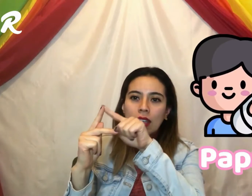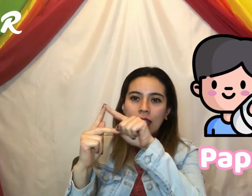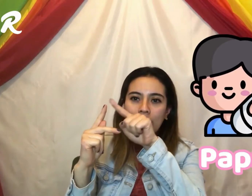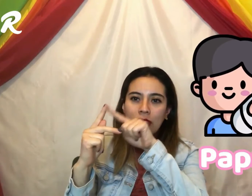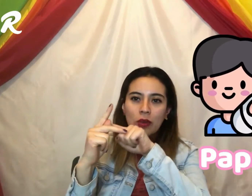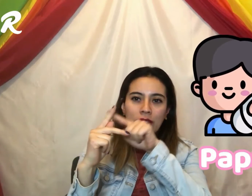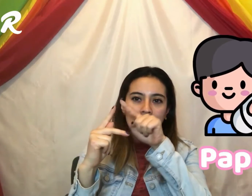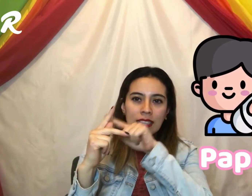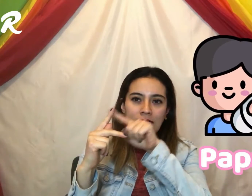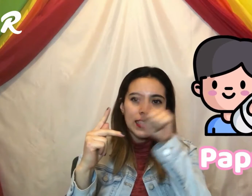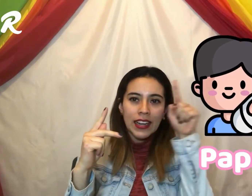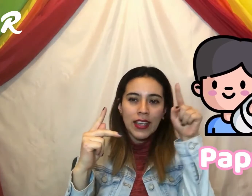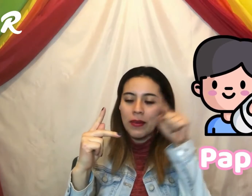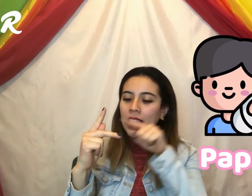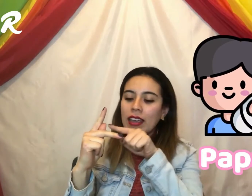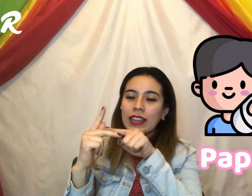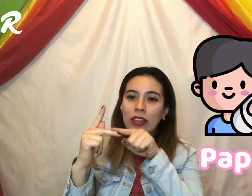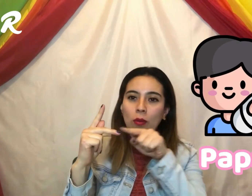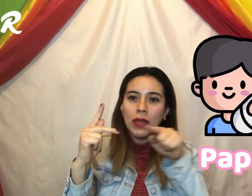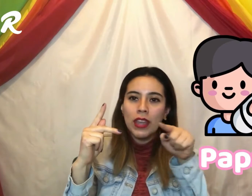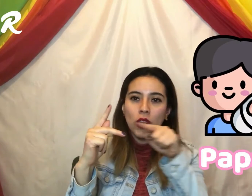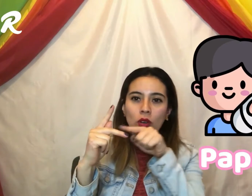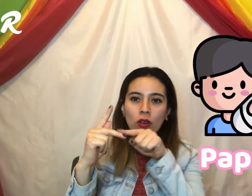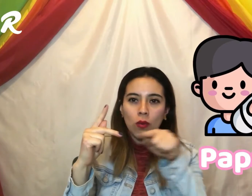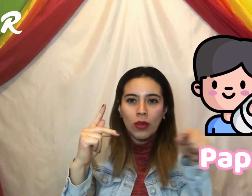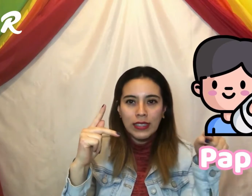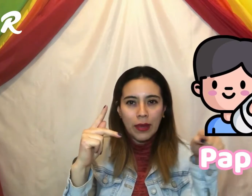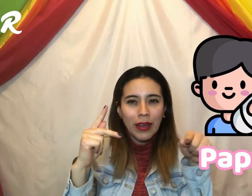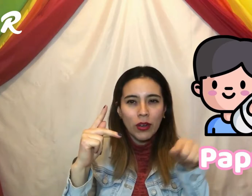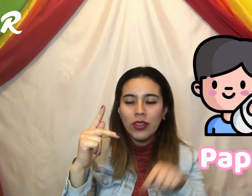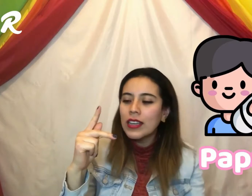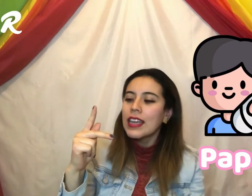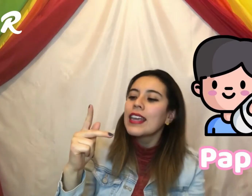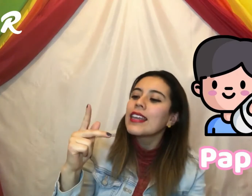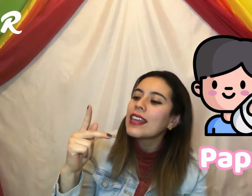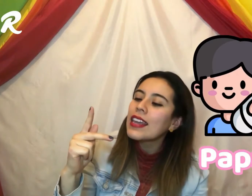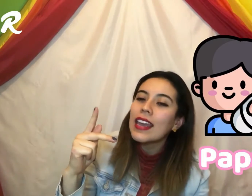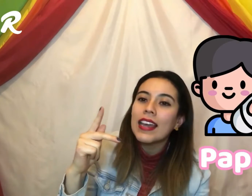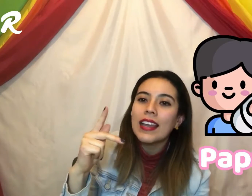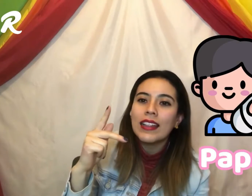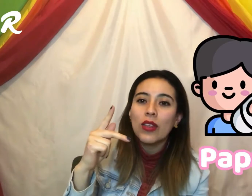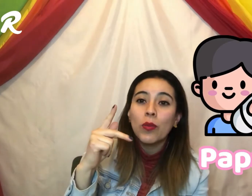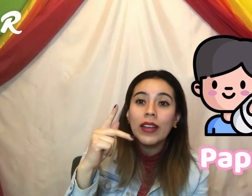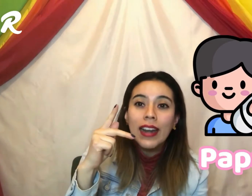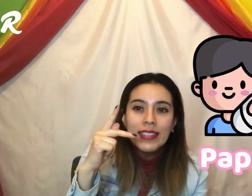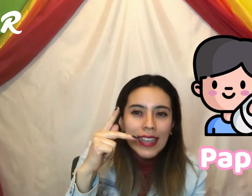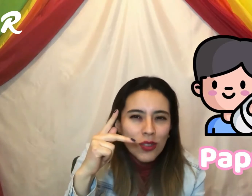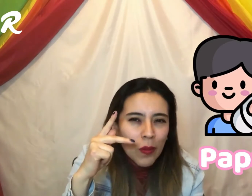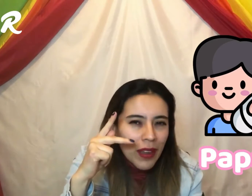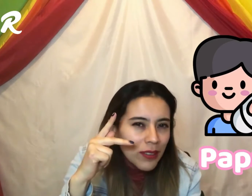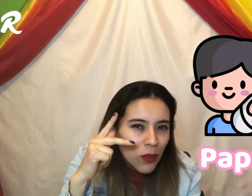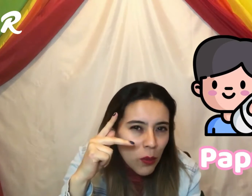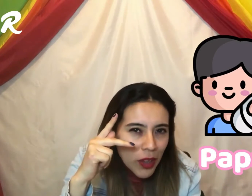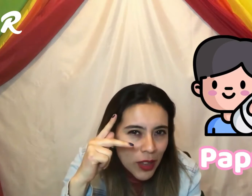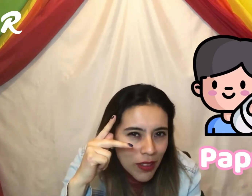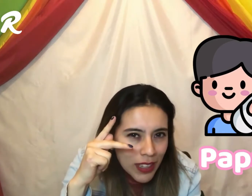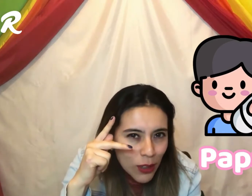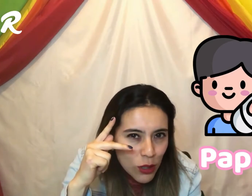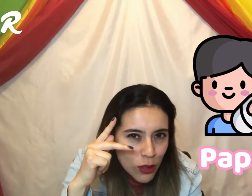dedo índice hacia arriba, el dedo medio como hacia abajo. Y el dedo pulgar se asoma un poquito entre los otros dos